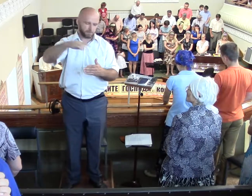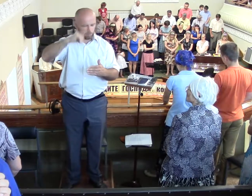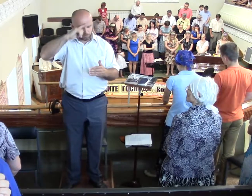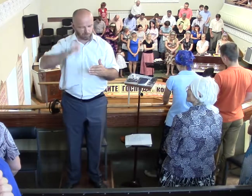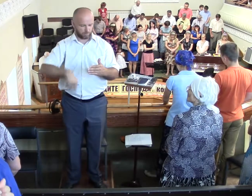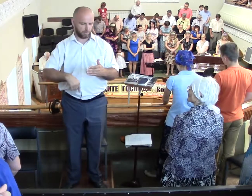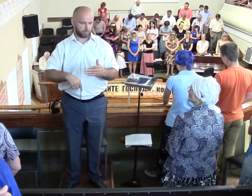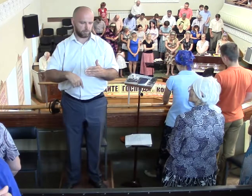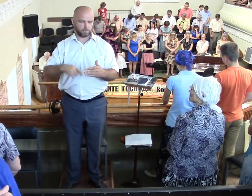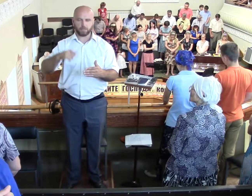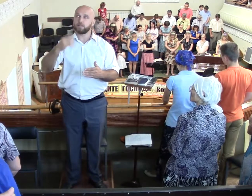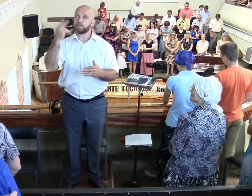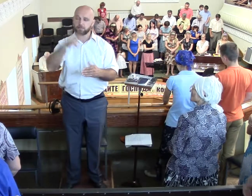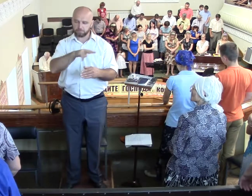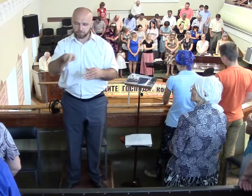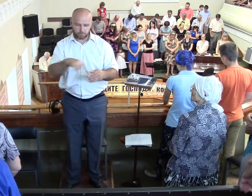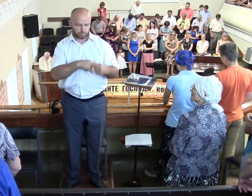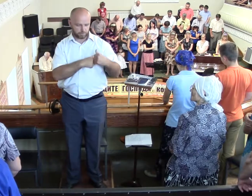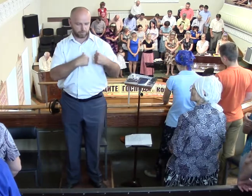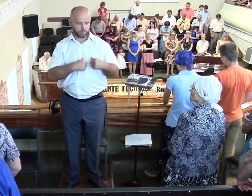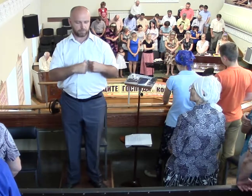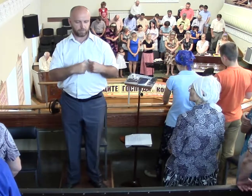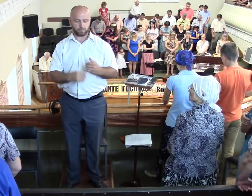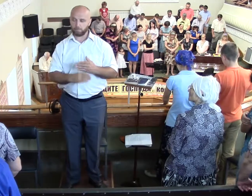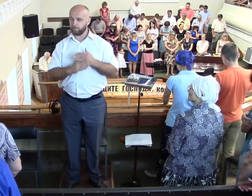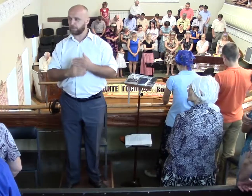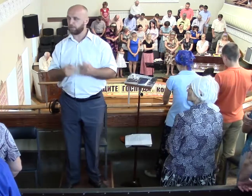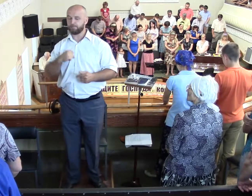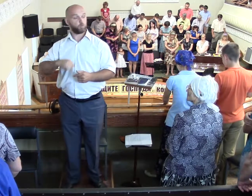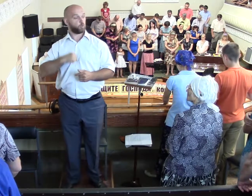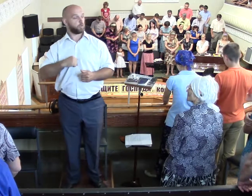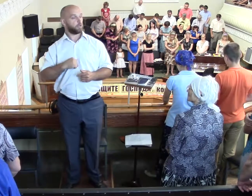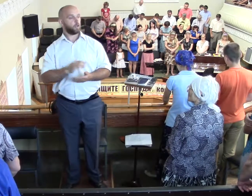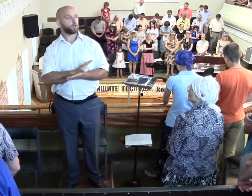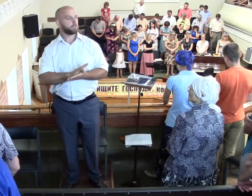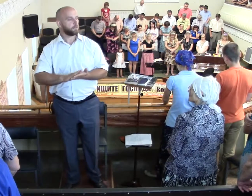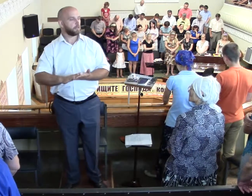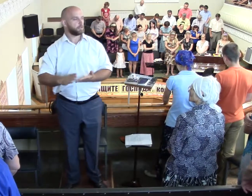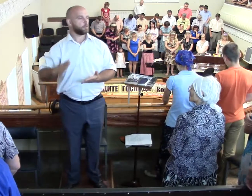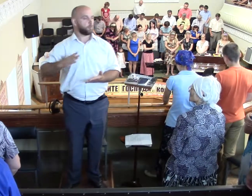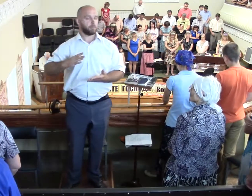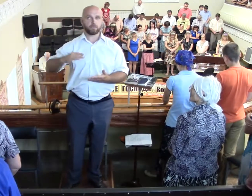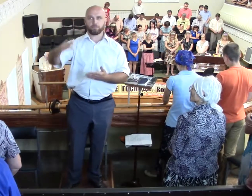наше состояние. Помоги иметь внутреннее желание освящаться, чтобы